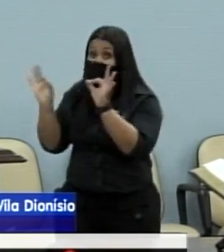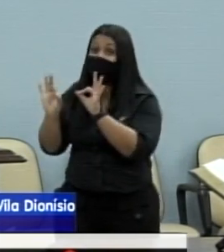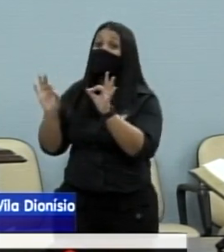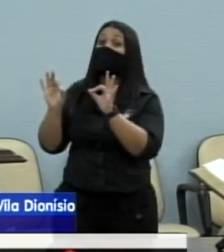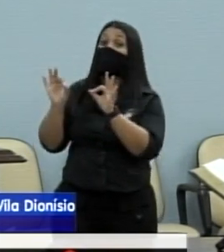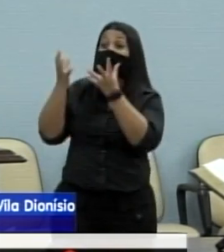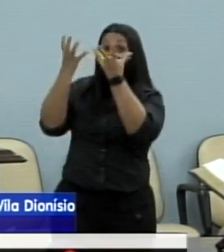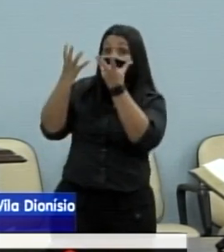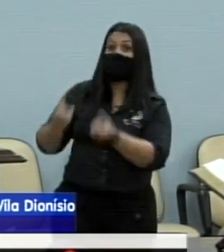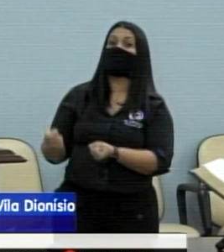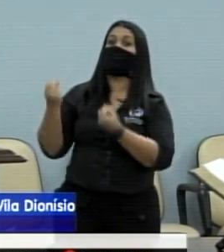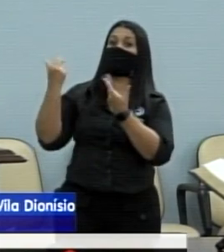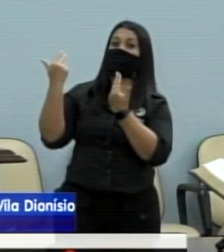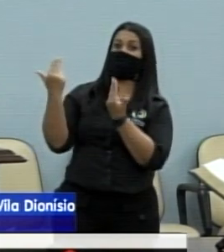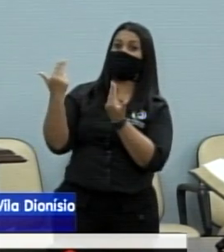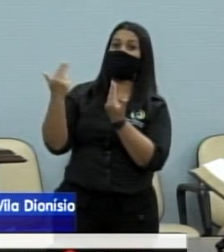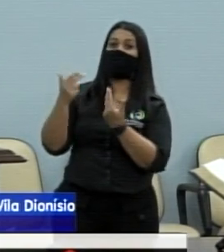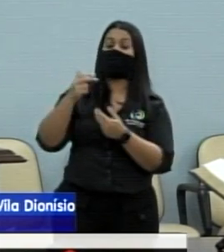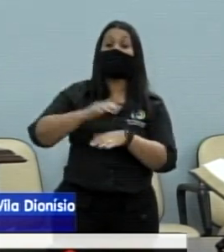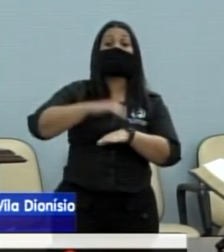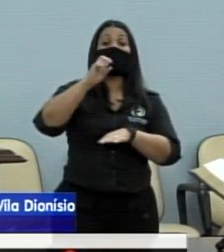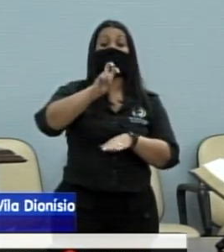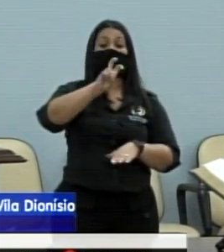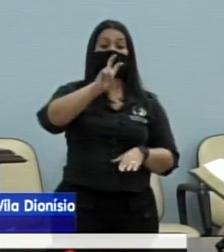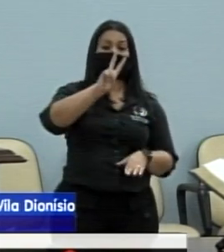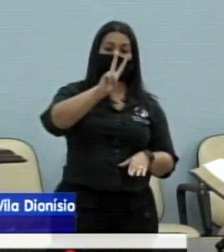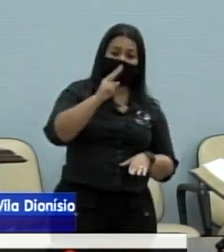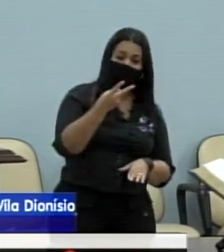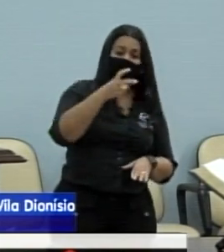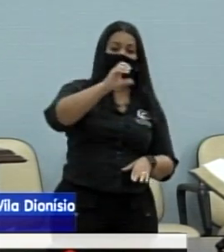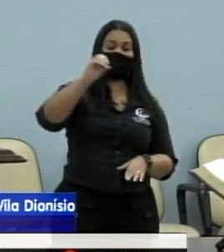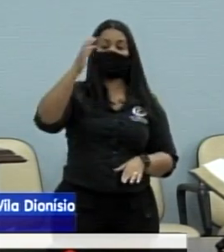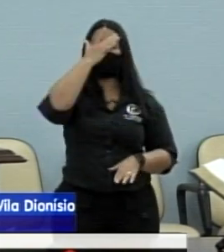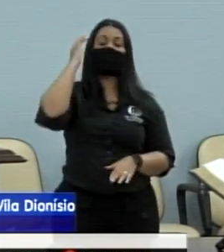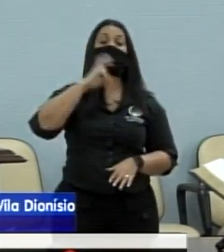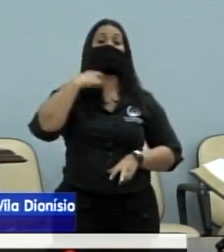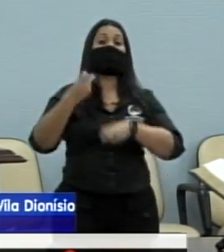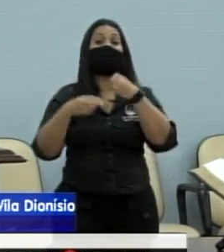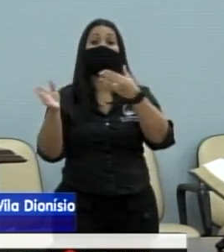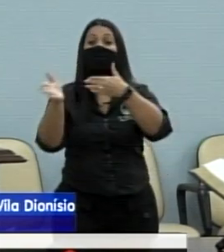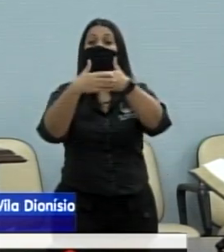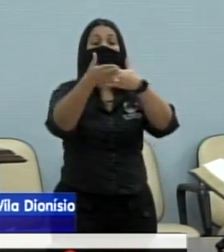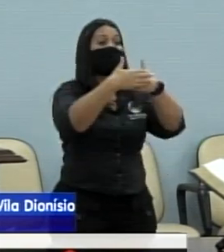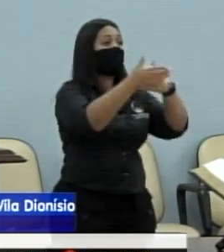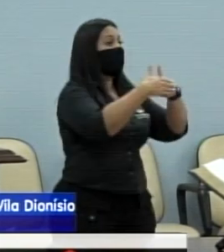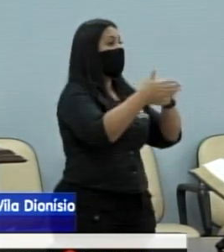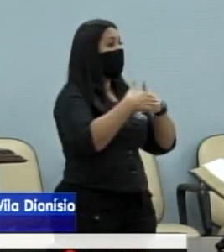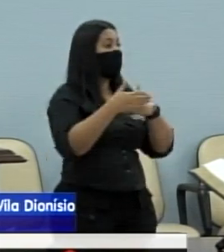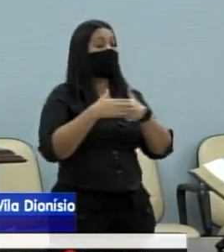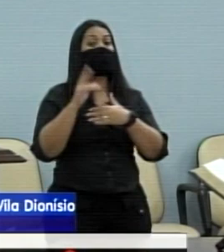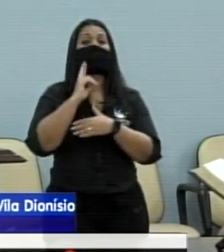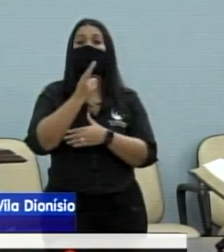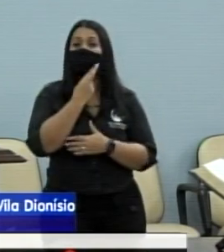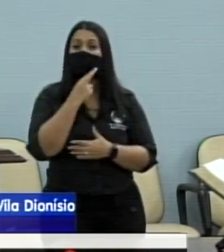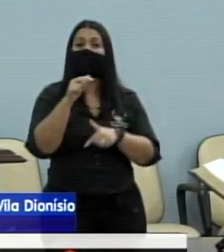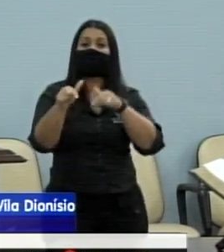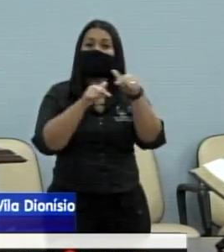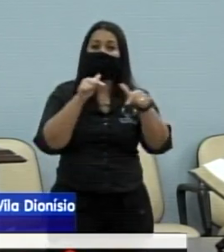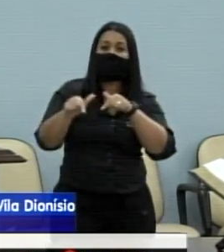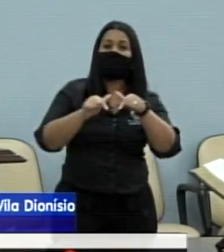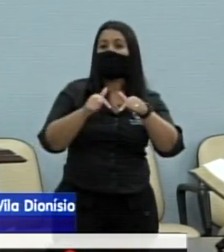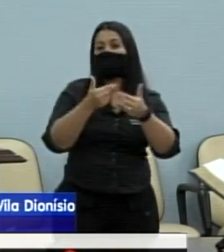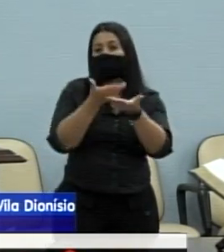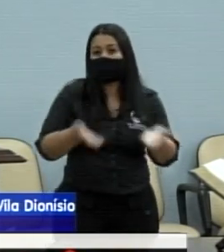É cúmplice de mais de 2.500 mortes. Não é só o fechamento de bares e restaurantes, a perda de empregos, a falência